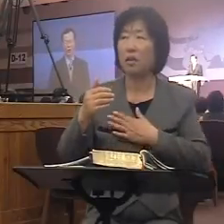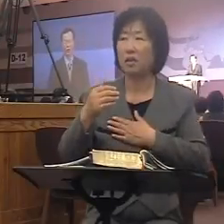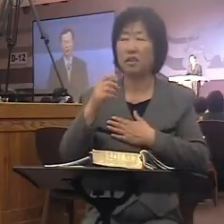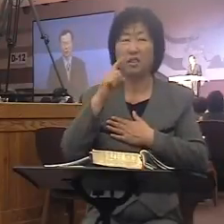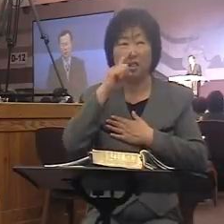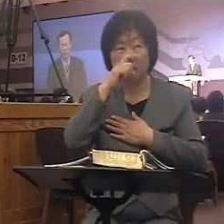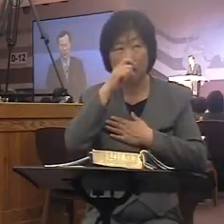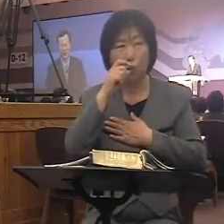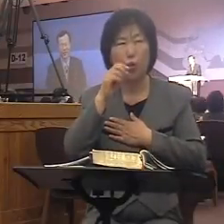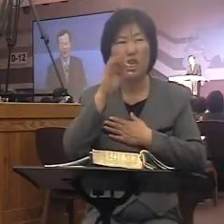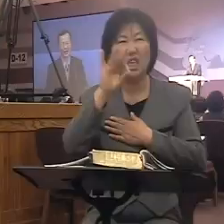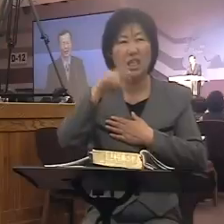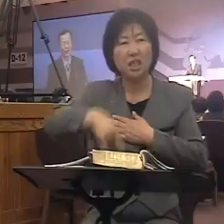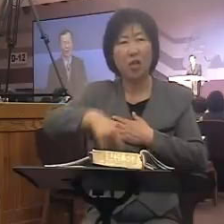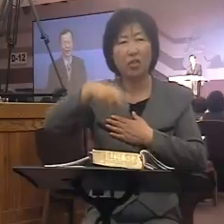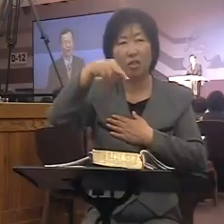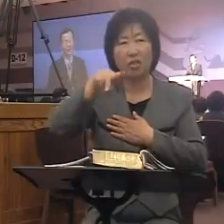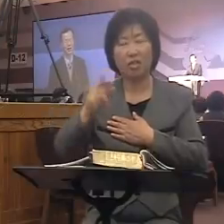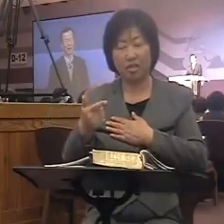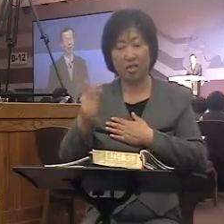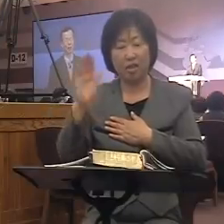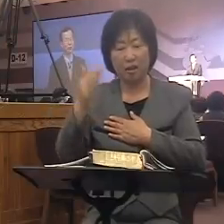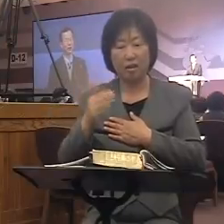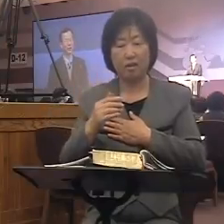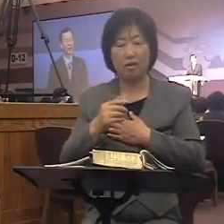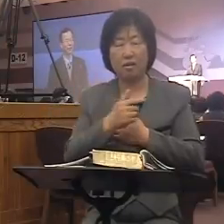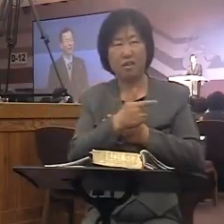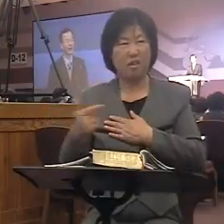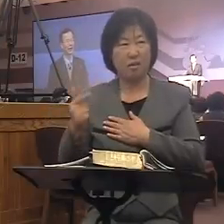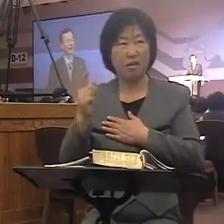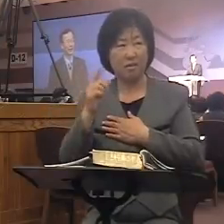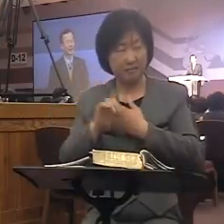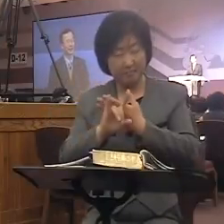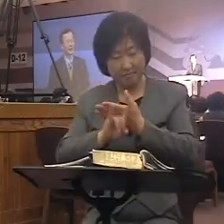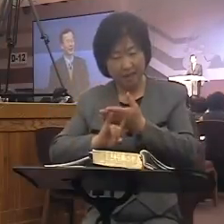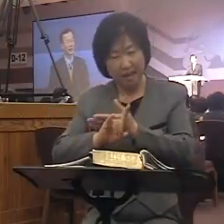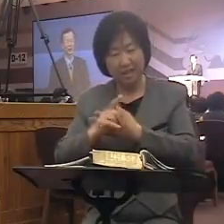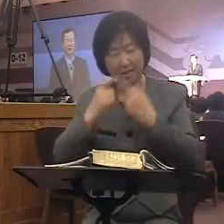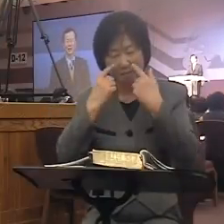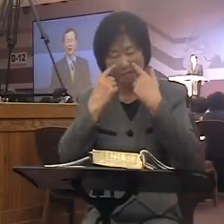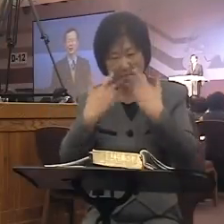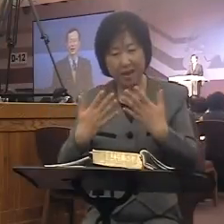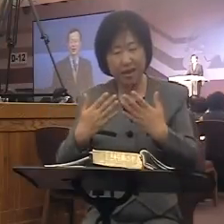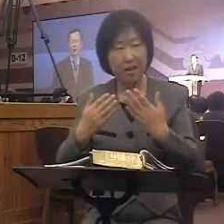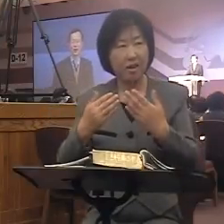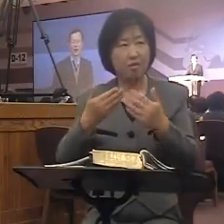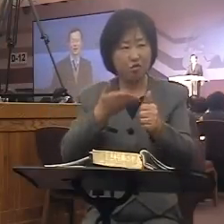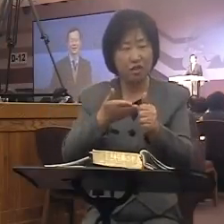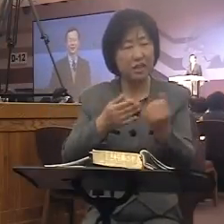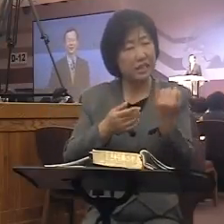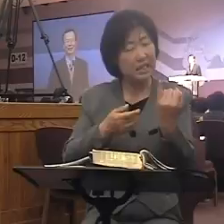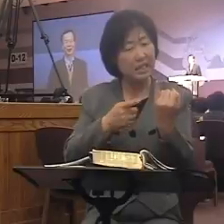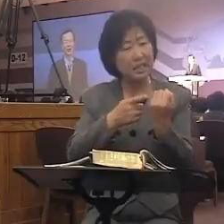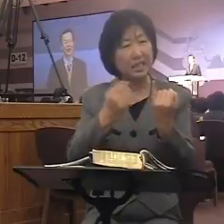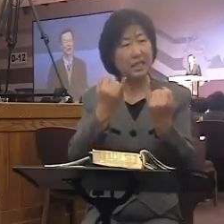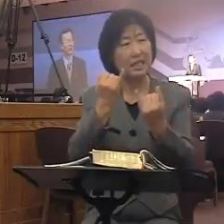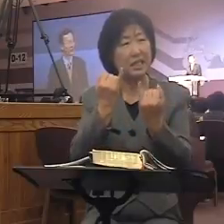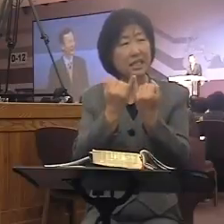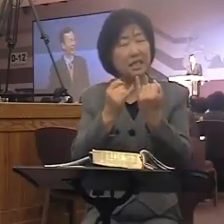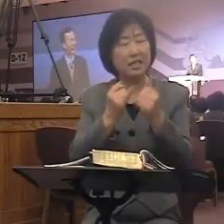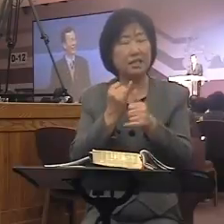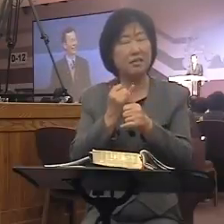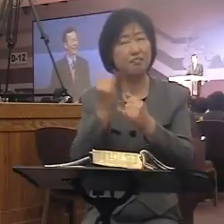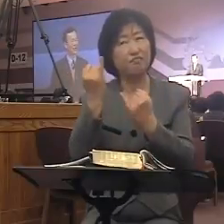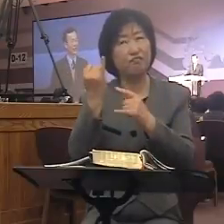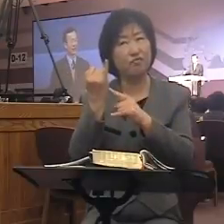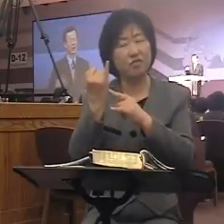추하고 위선된 모습을 너무나 확실하게 보여주셨기 때문에 이런 자매하고 내가 결혼할 수